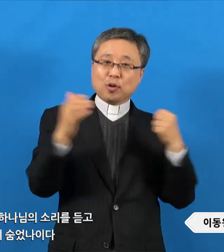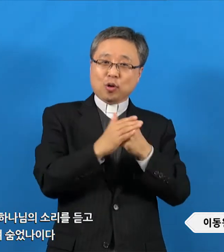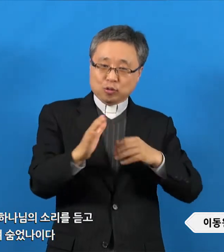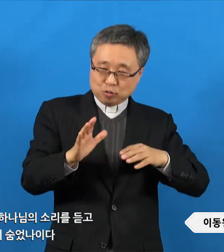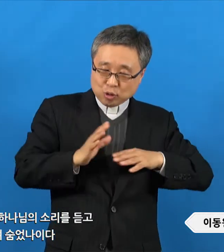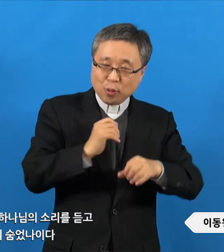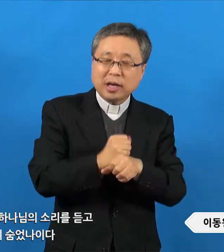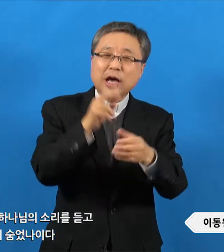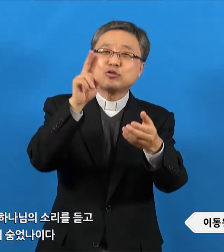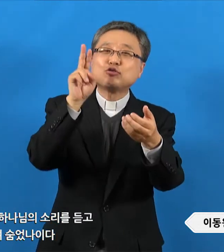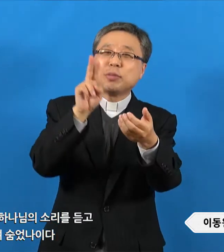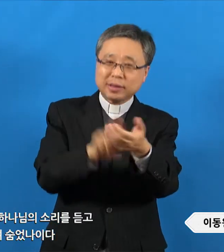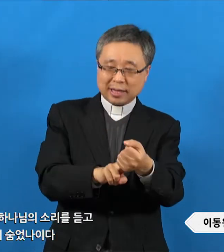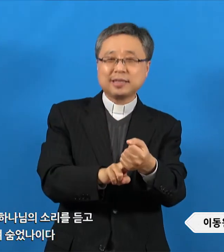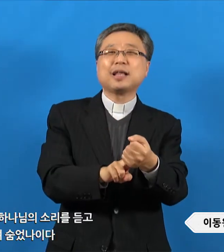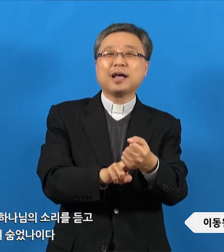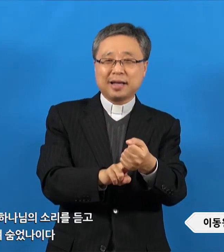두려워하여 숨었나이다.